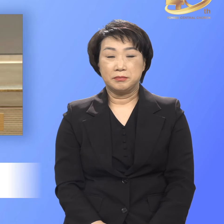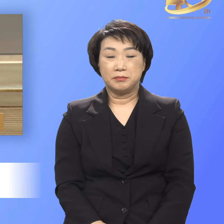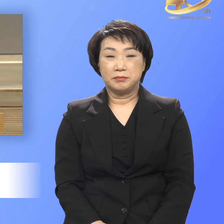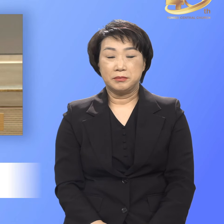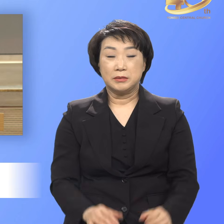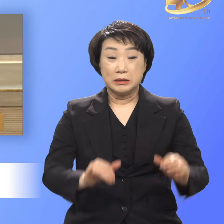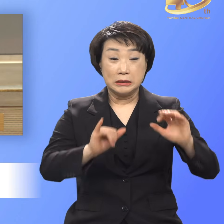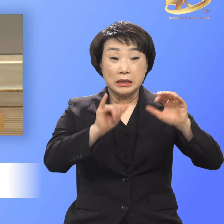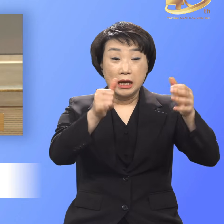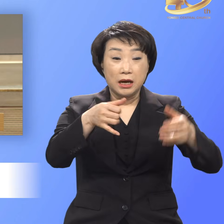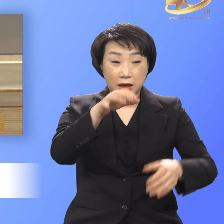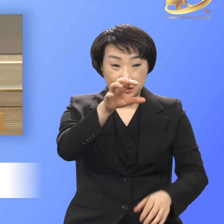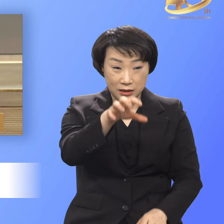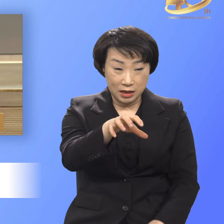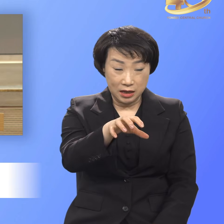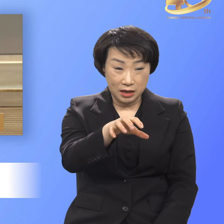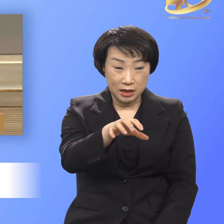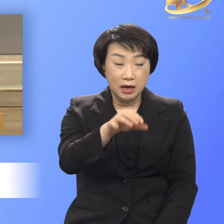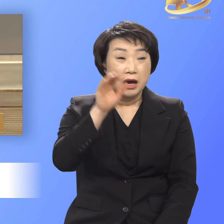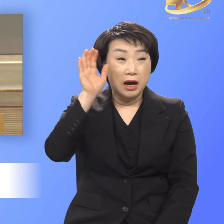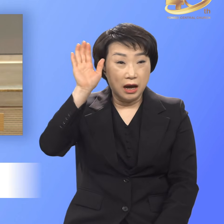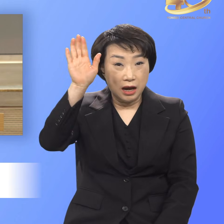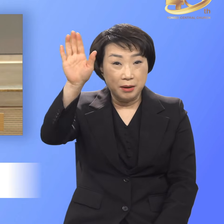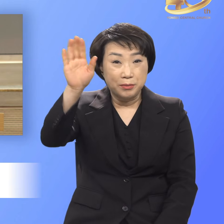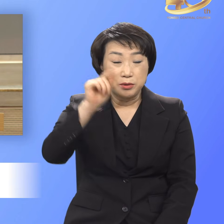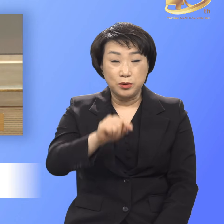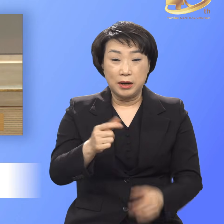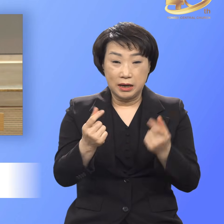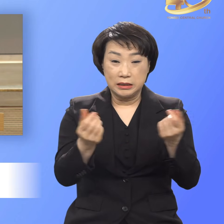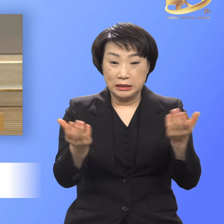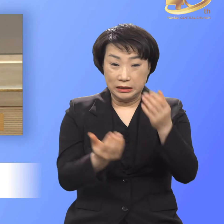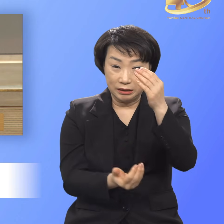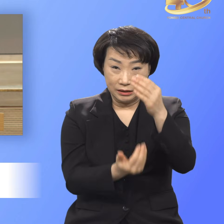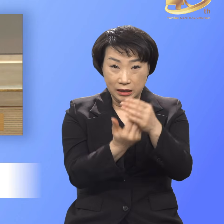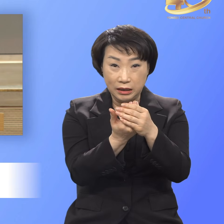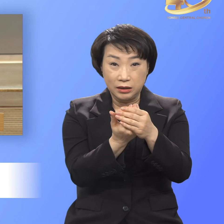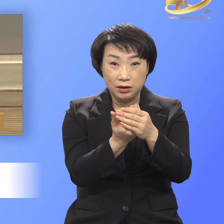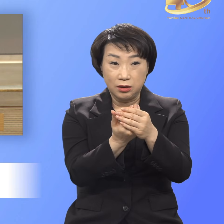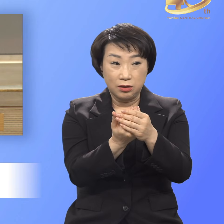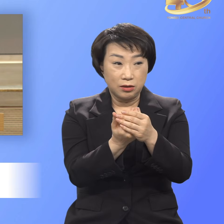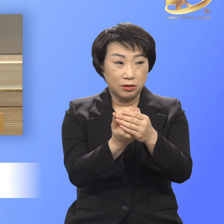이 세상에 앞으로 이런 일이 벌어져.